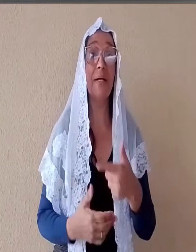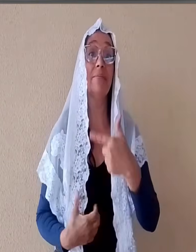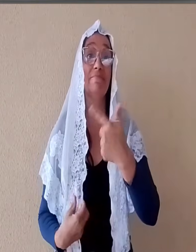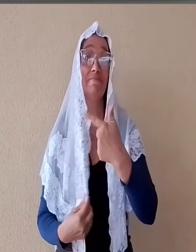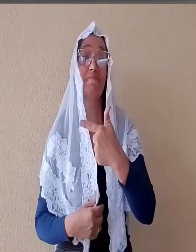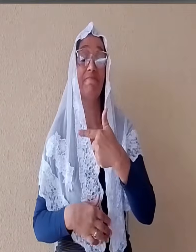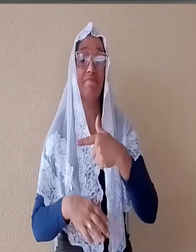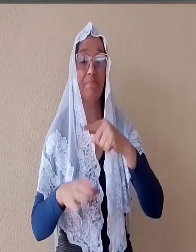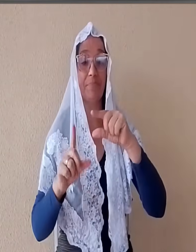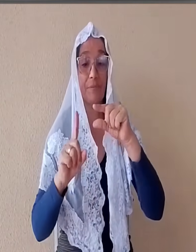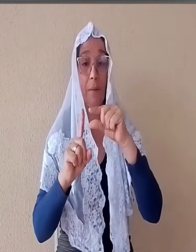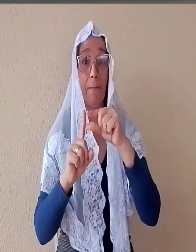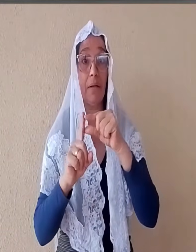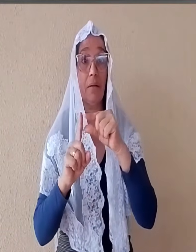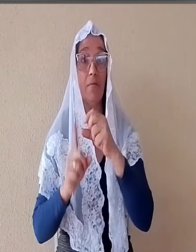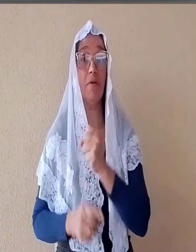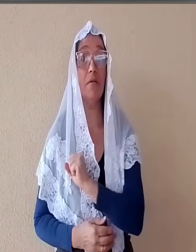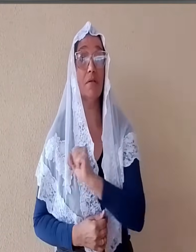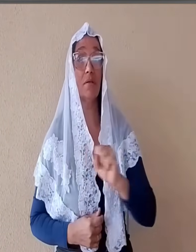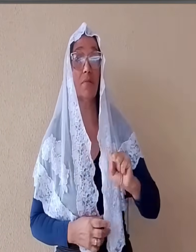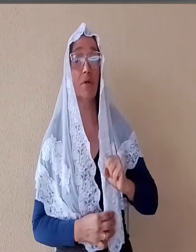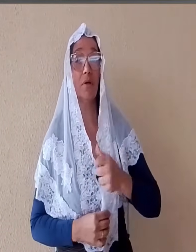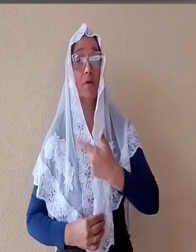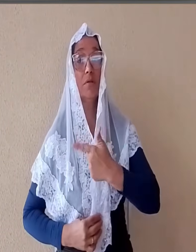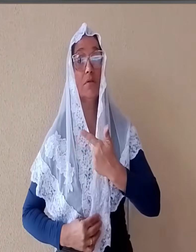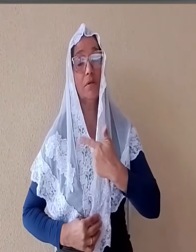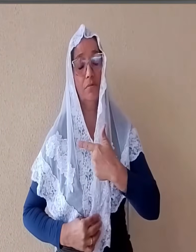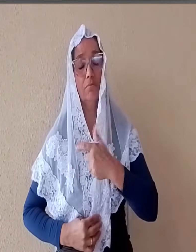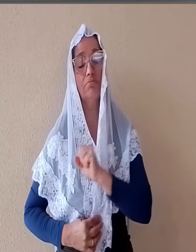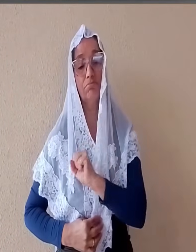2 Samuel. Os irmãos